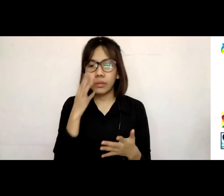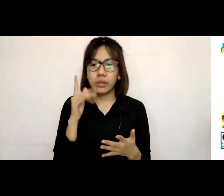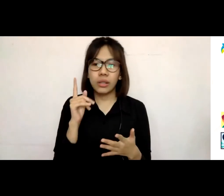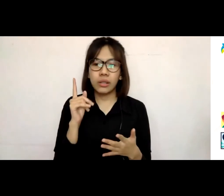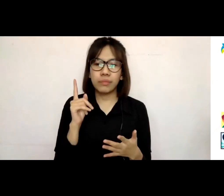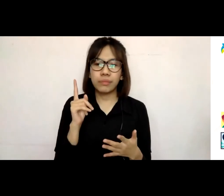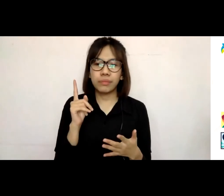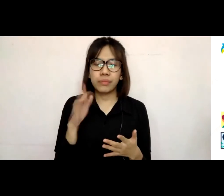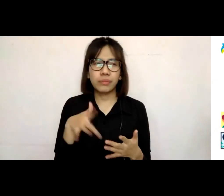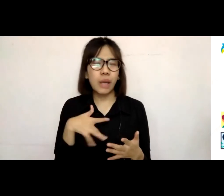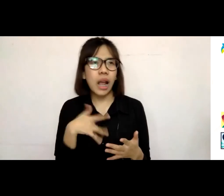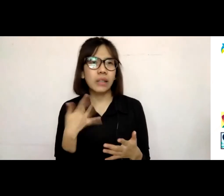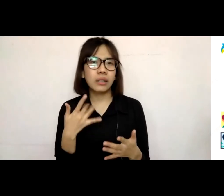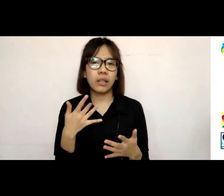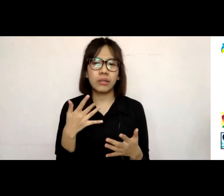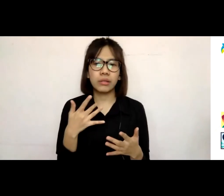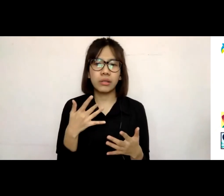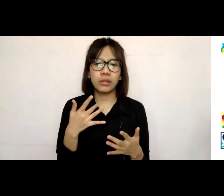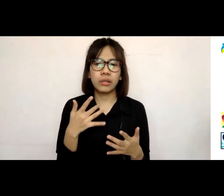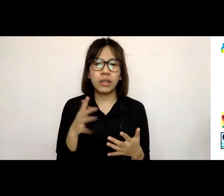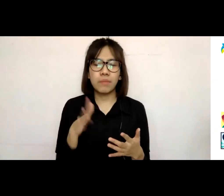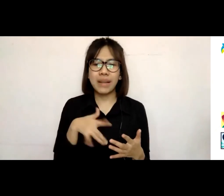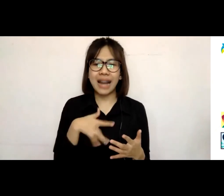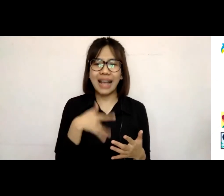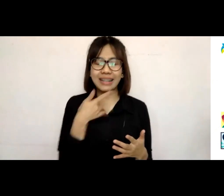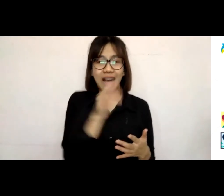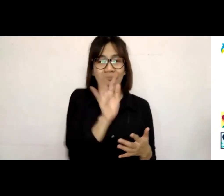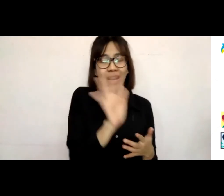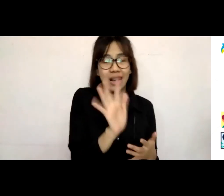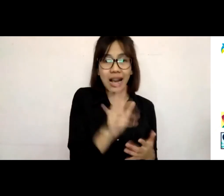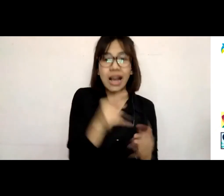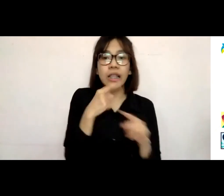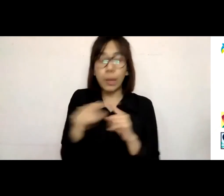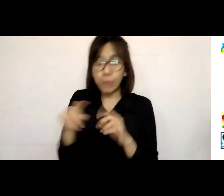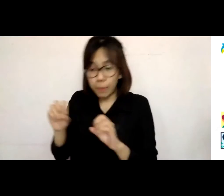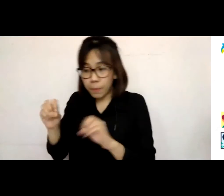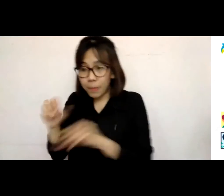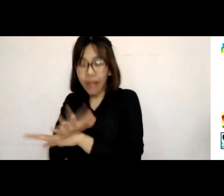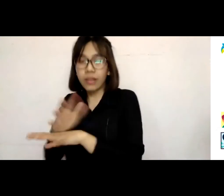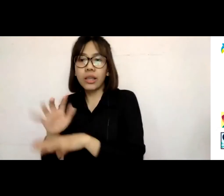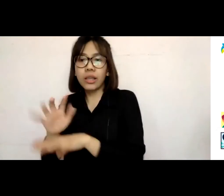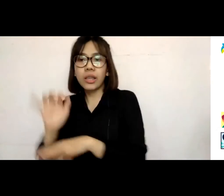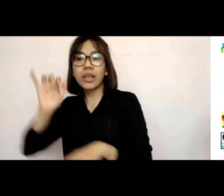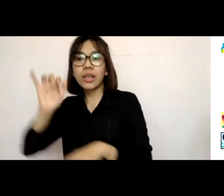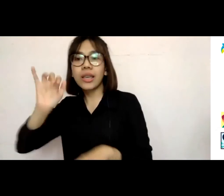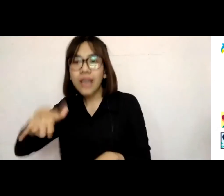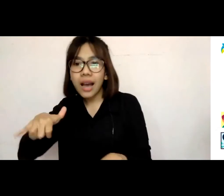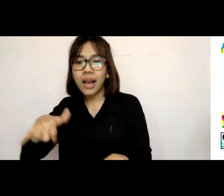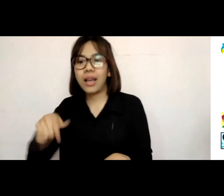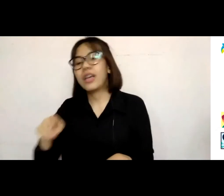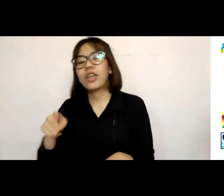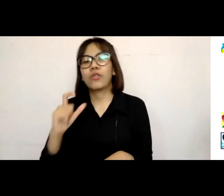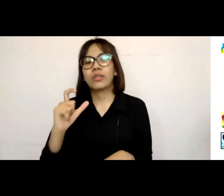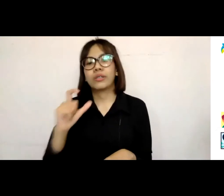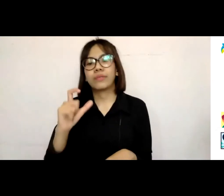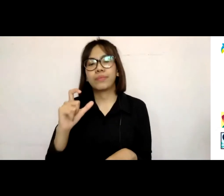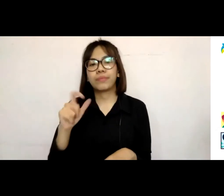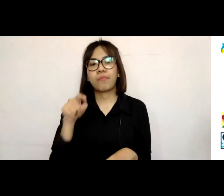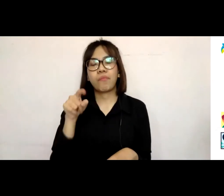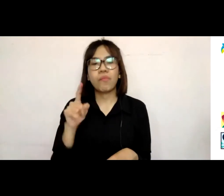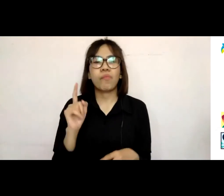menerjemahkan kebijakan dari Dinas Pendidikan dan Kebudayaan untuk mendukung pelaksanaan pendidikan mengenai kesetaraan gender